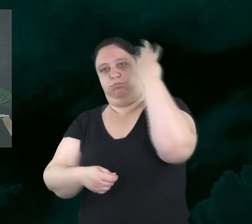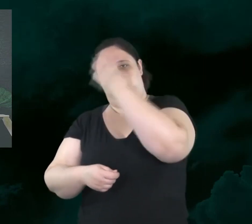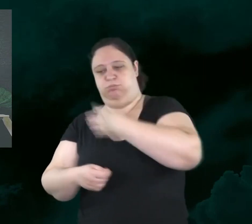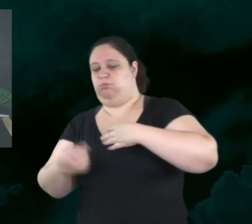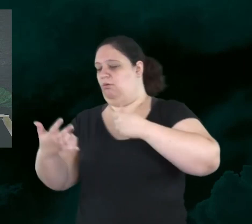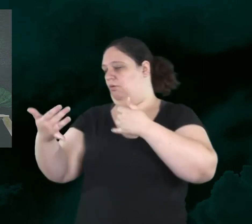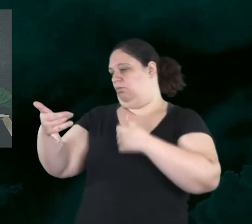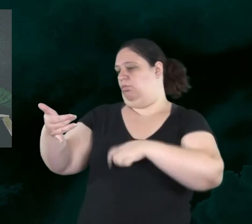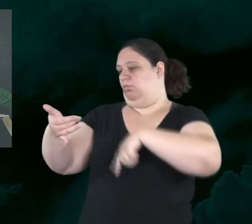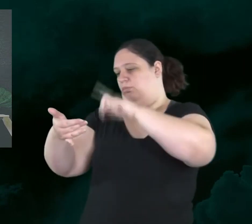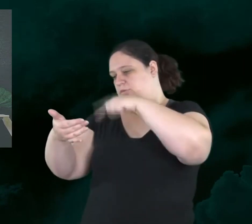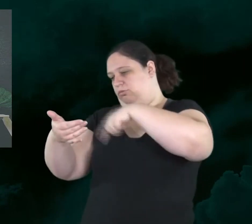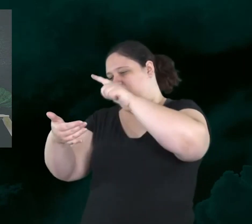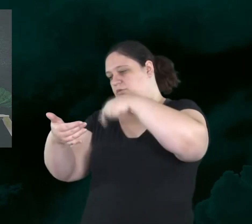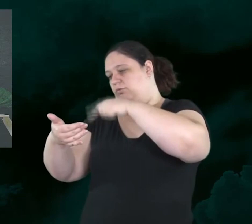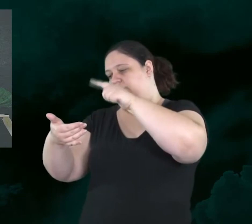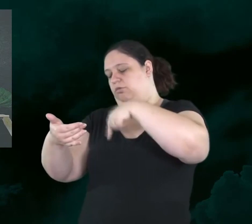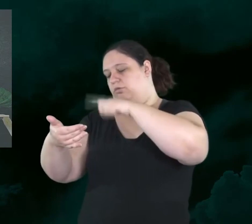preso